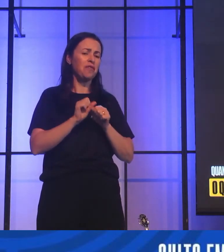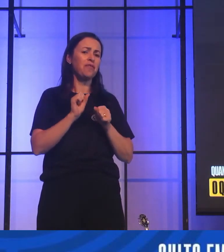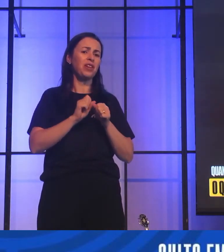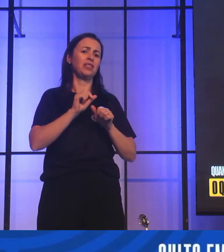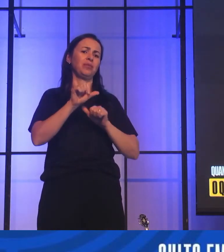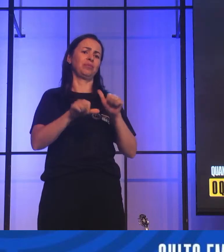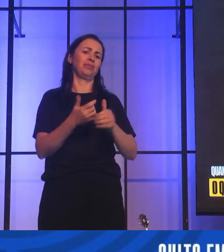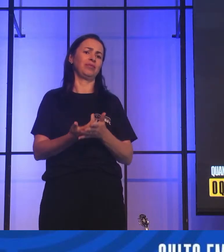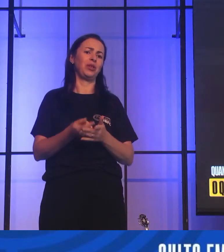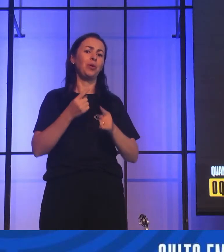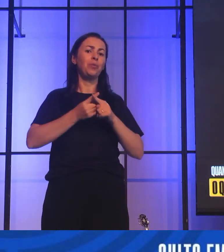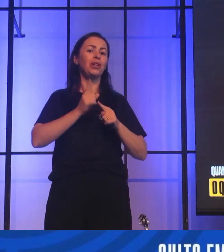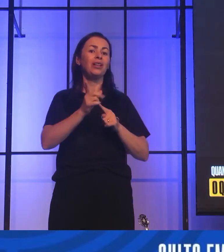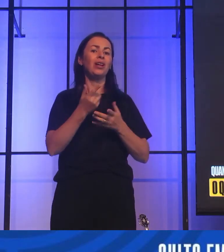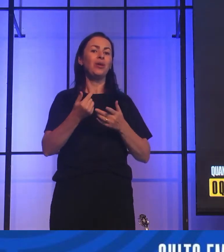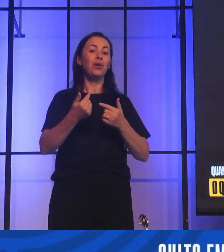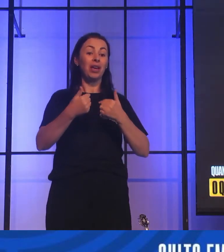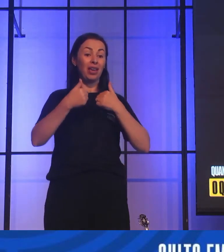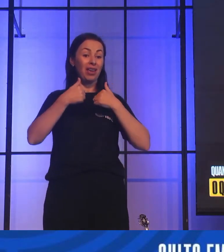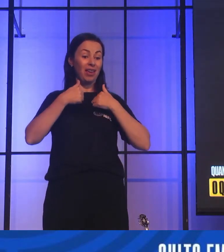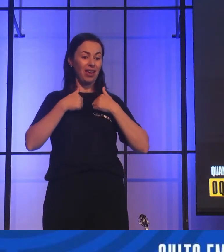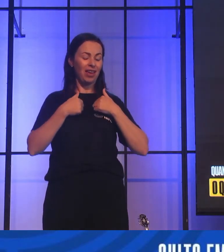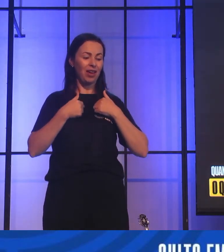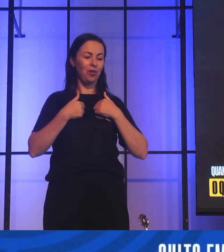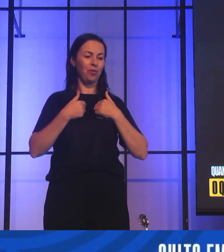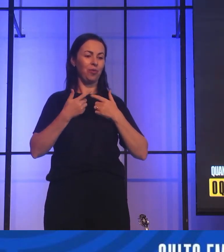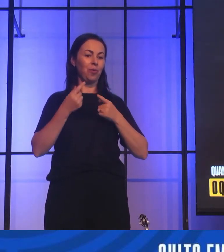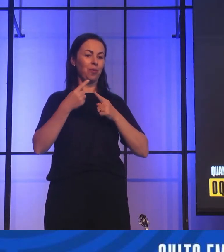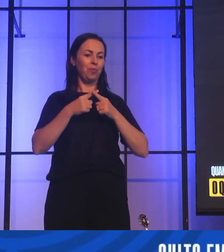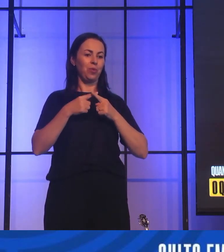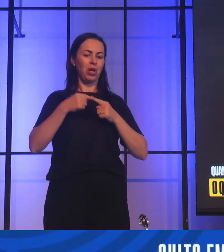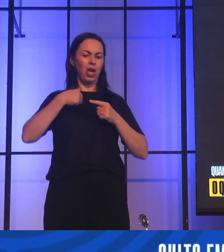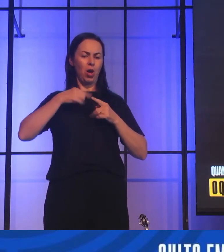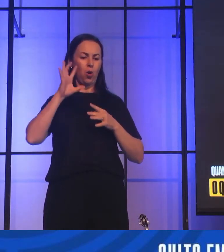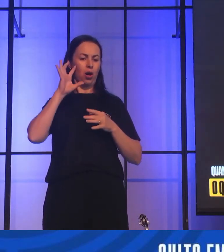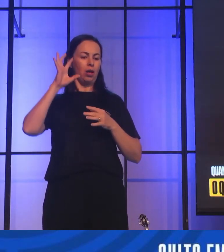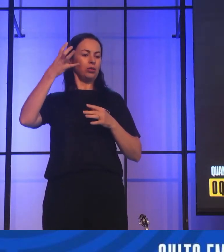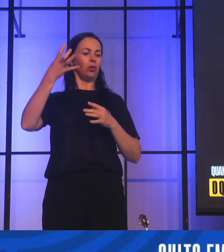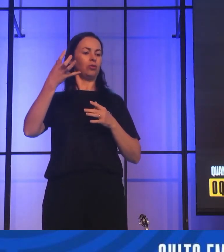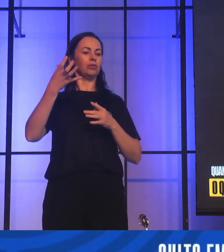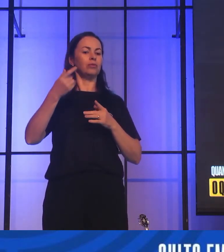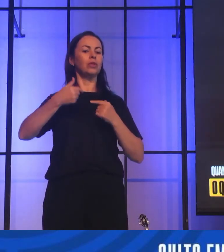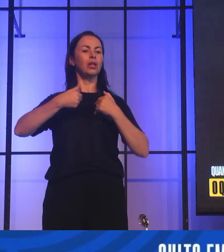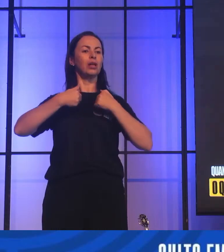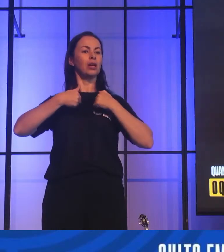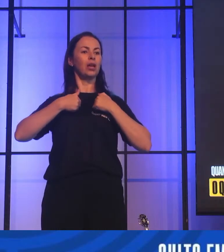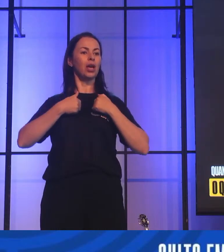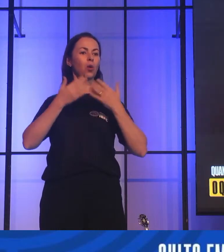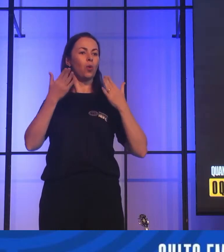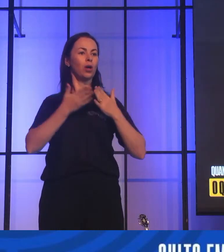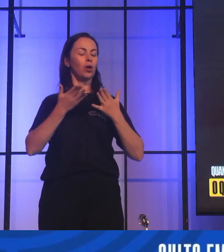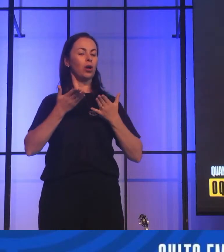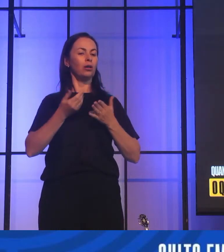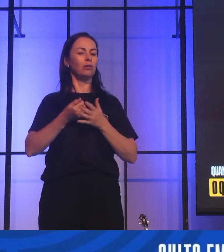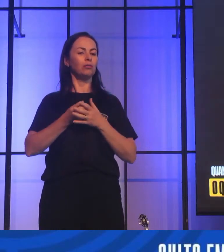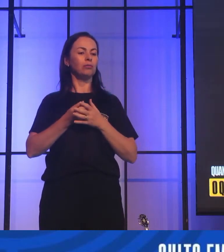uma questão de você simplesmente dizer assim: eu agora vou imitar o que